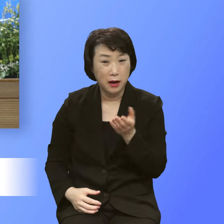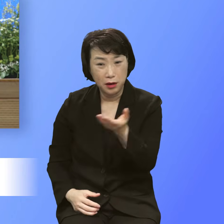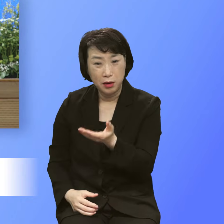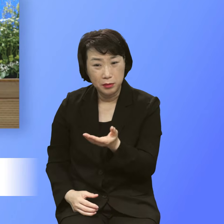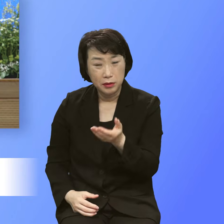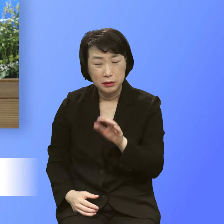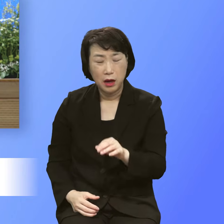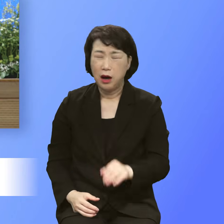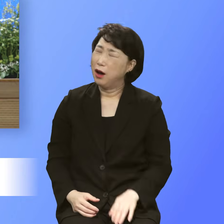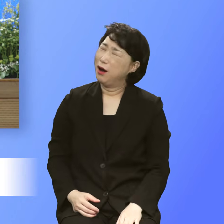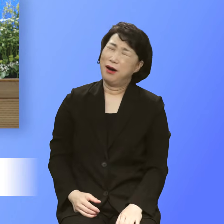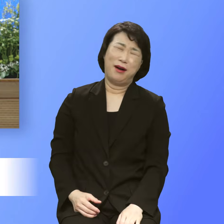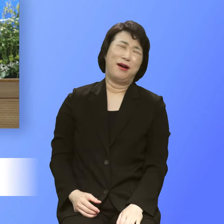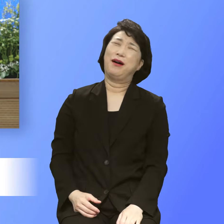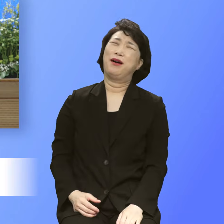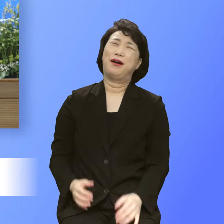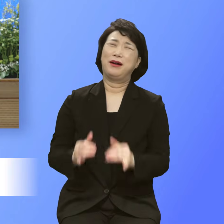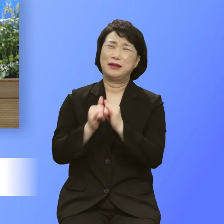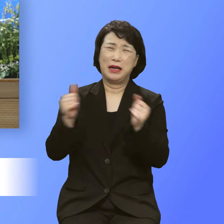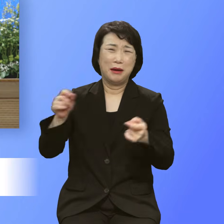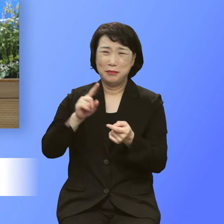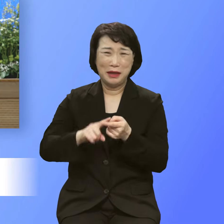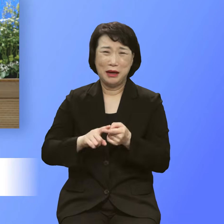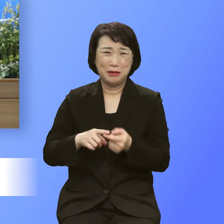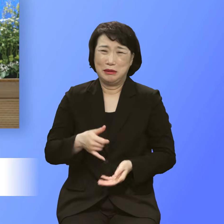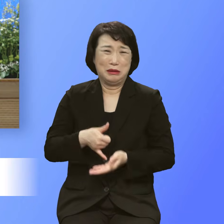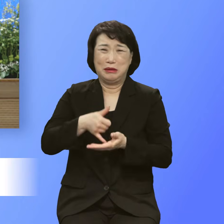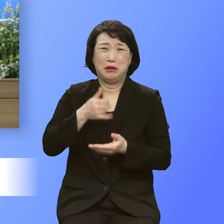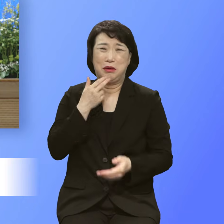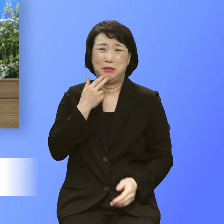세상으로 말하면 사람 취급을 받지 못했다.